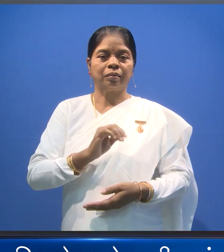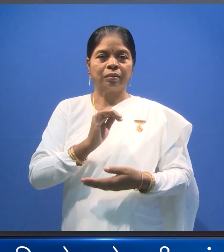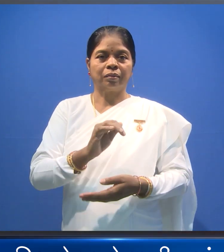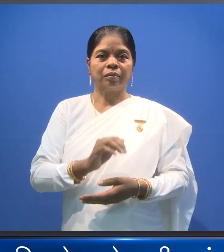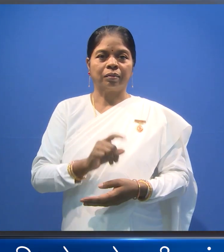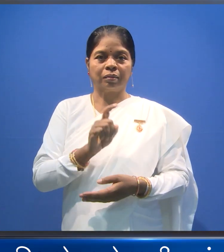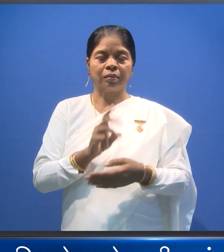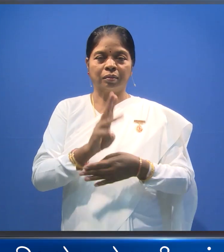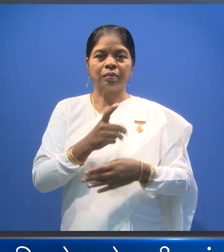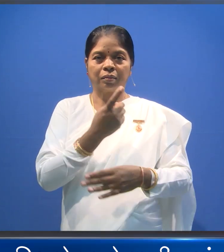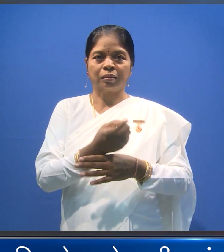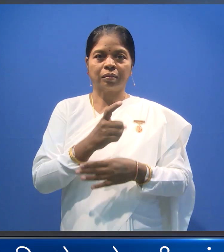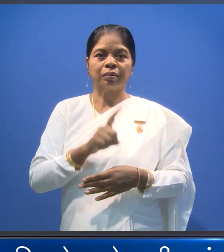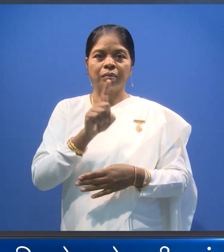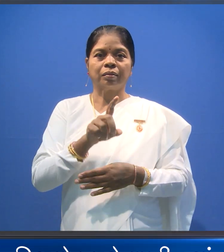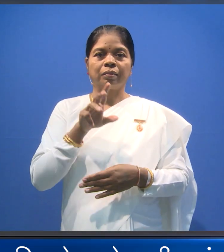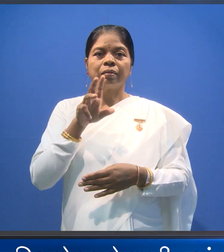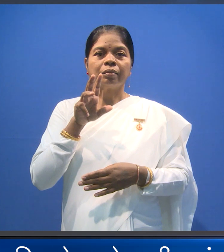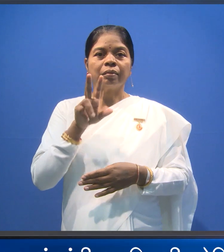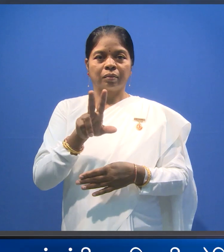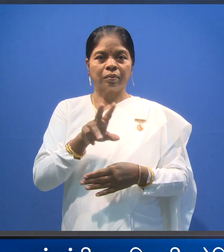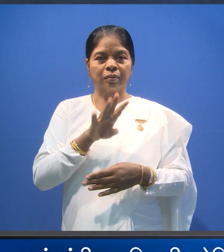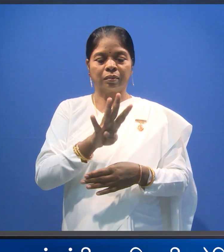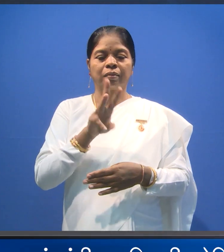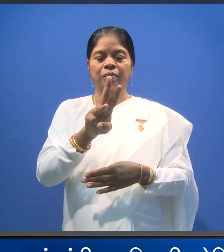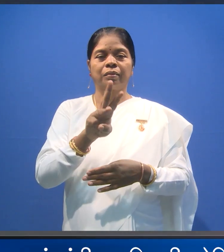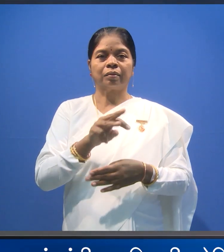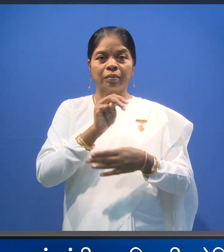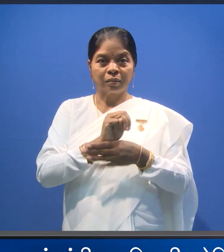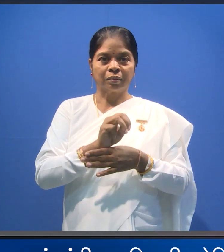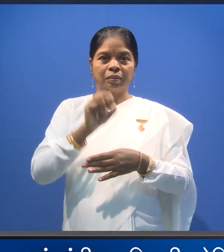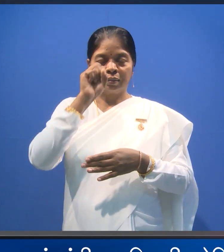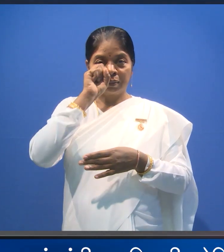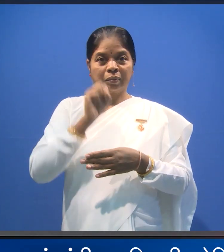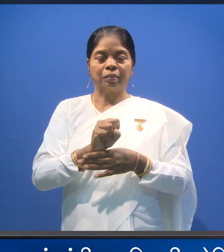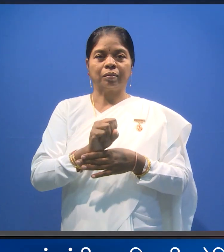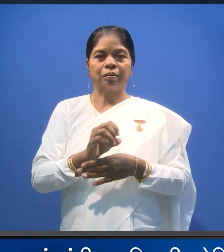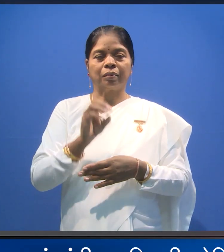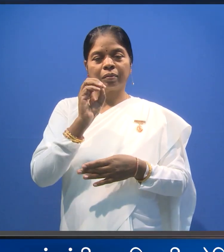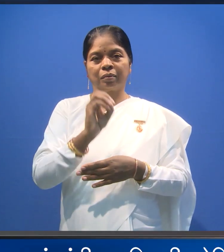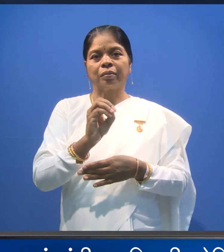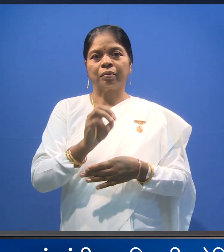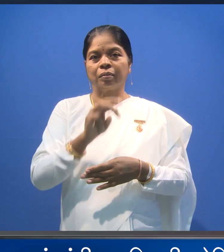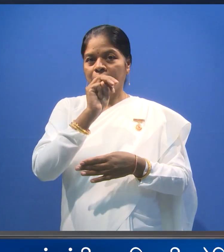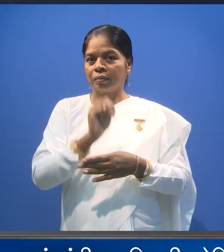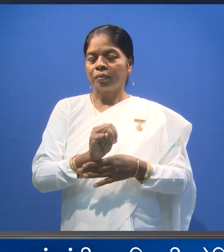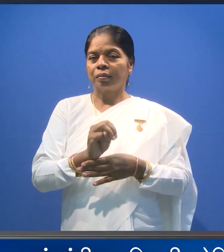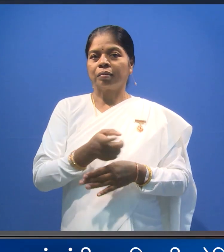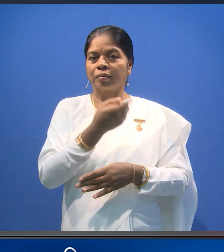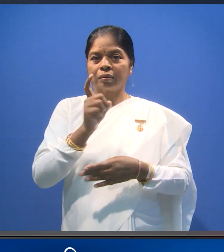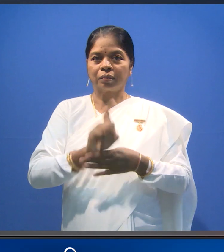जन्म 13 जानेवारी 1843ला मकर संक्रांतीच्या दिवशी ओडिशातील बालेश्वर